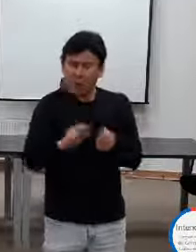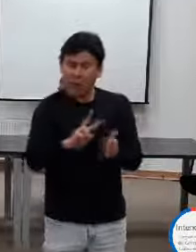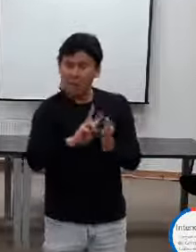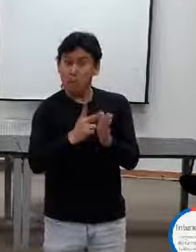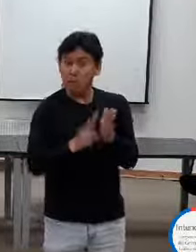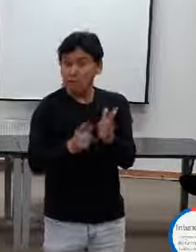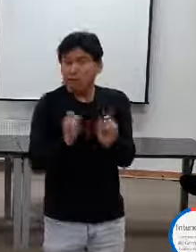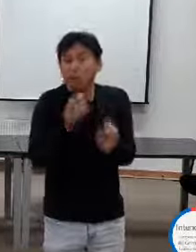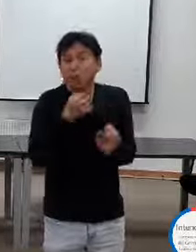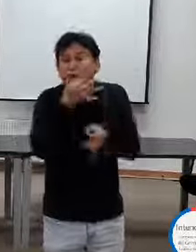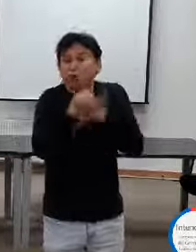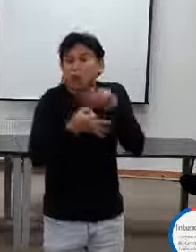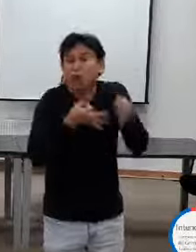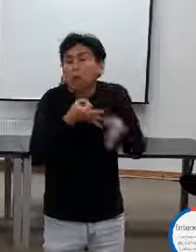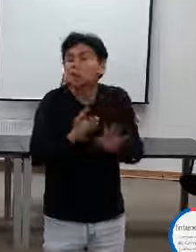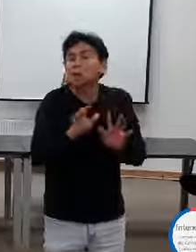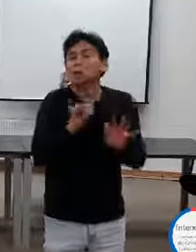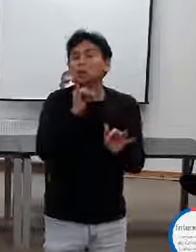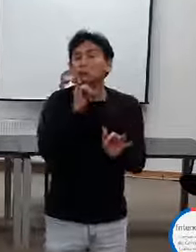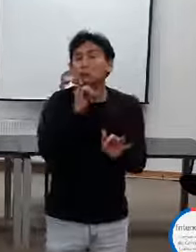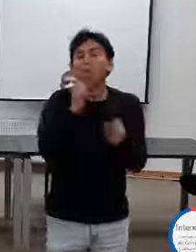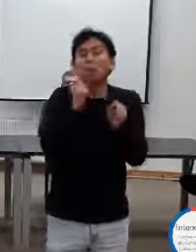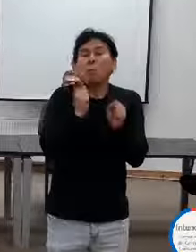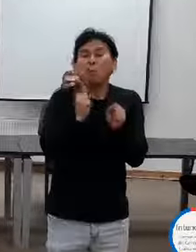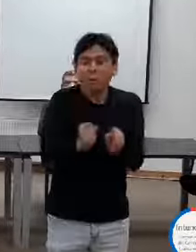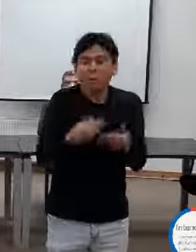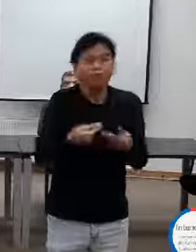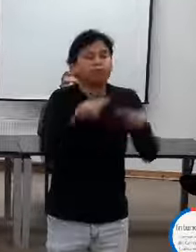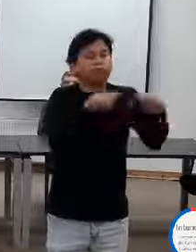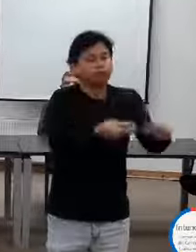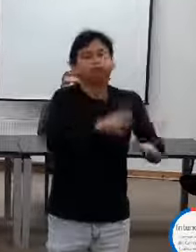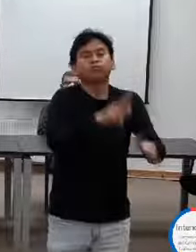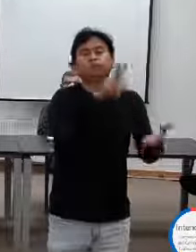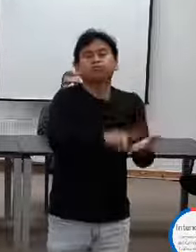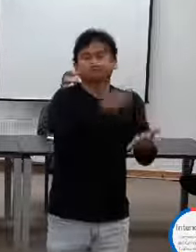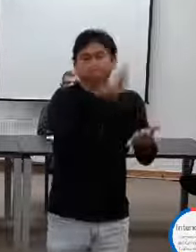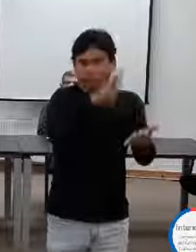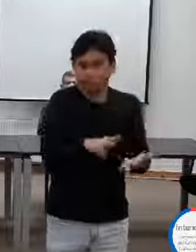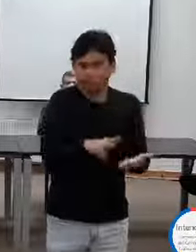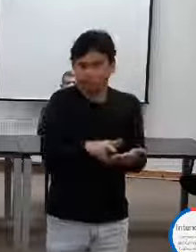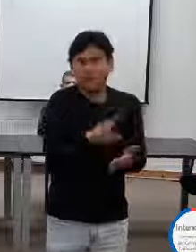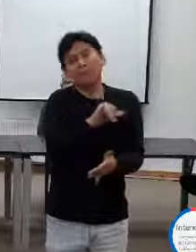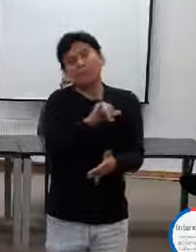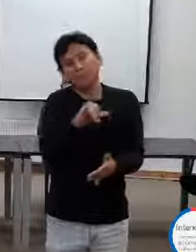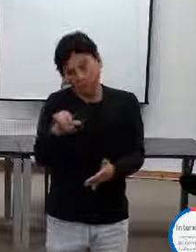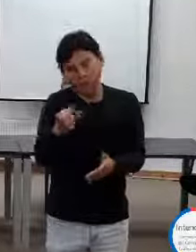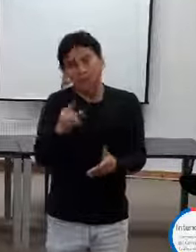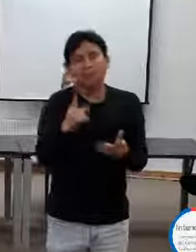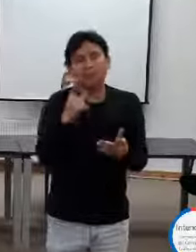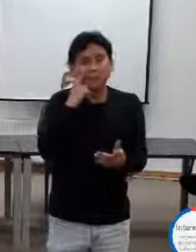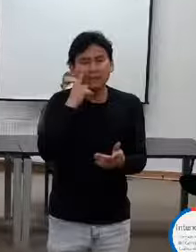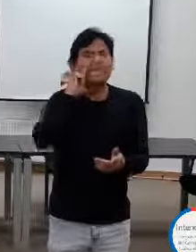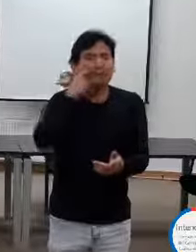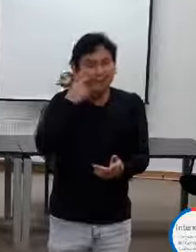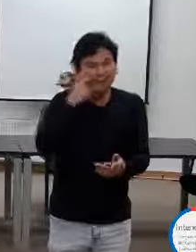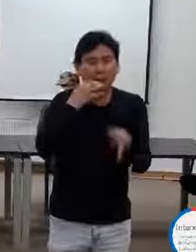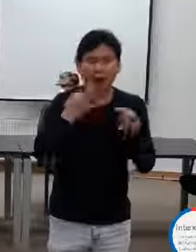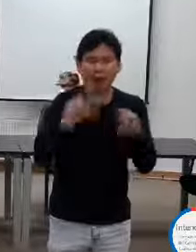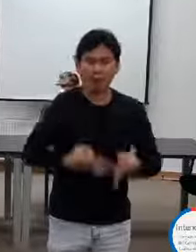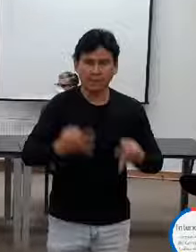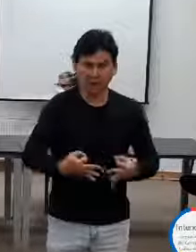modificaciones o exigencias más estrictas, sea devuelto, lo consensúen y luego ese tenga el valor de documento